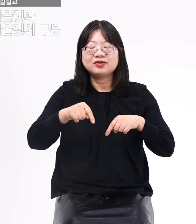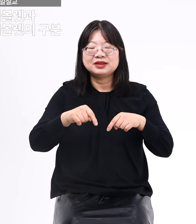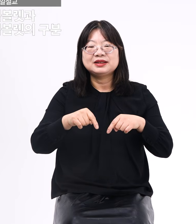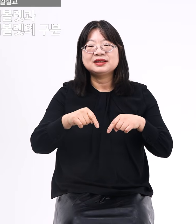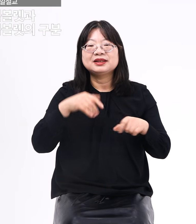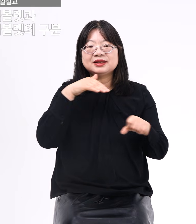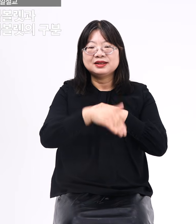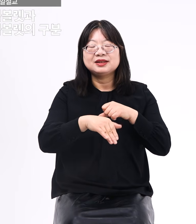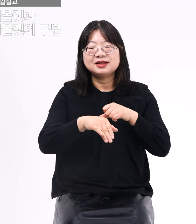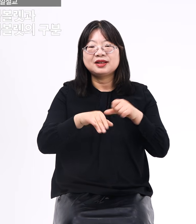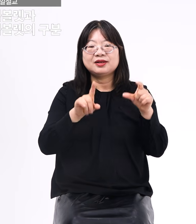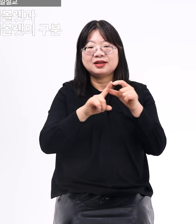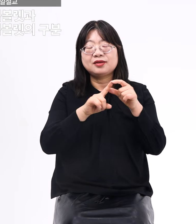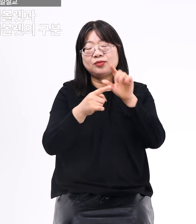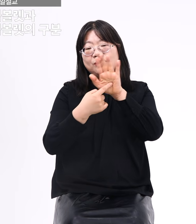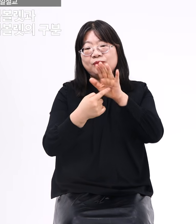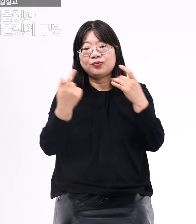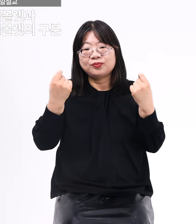표현이에요.